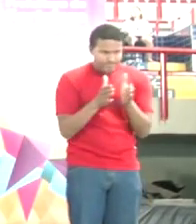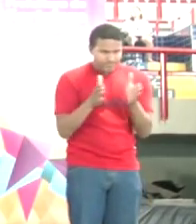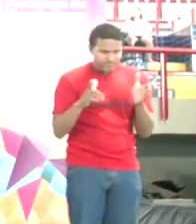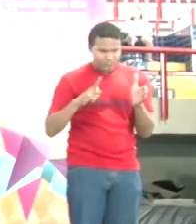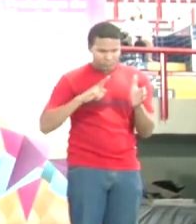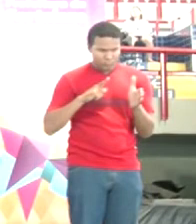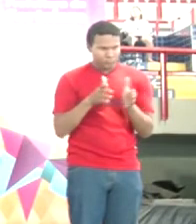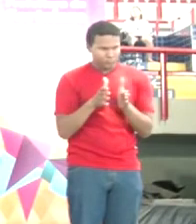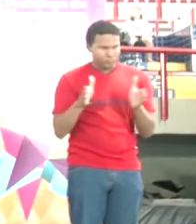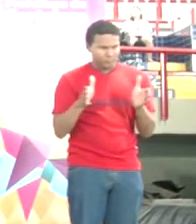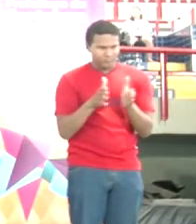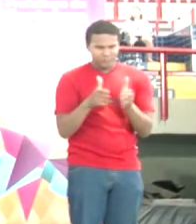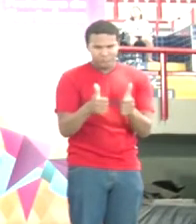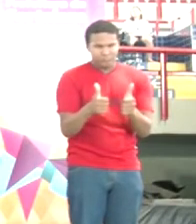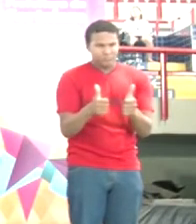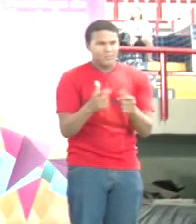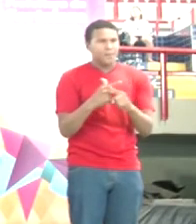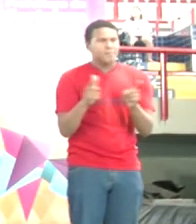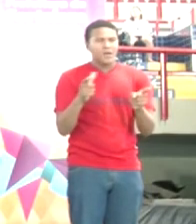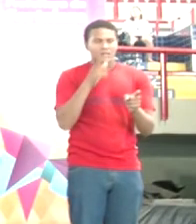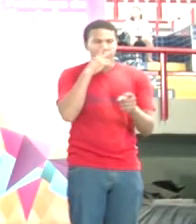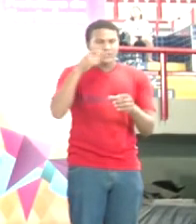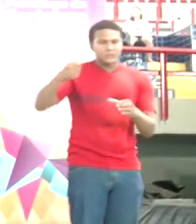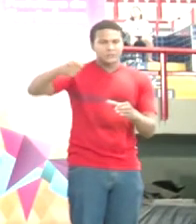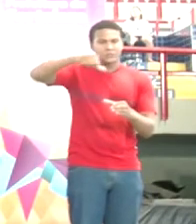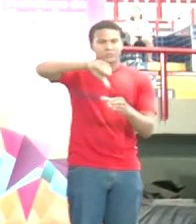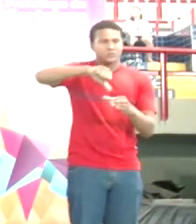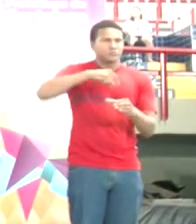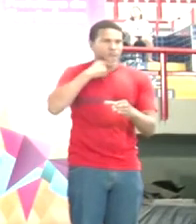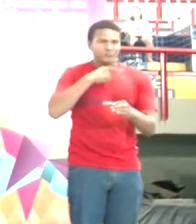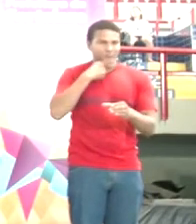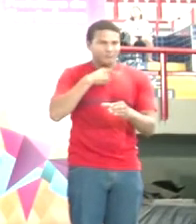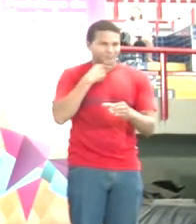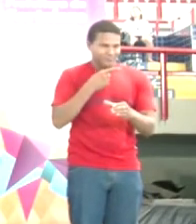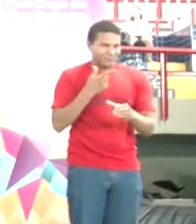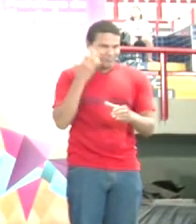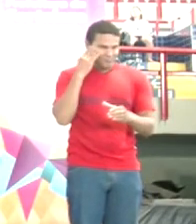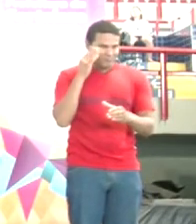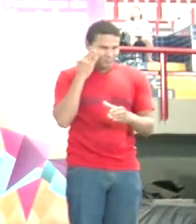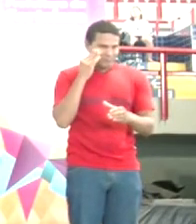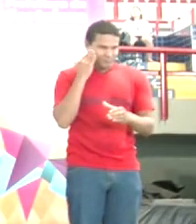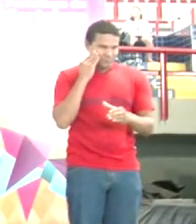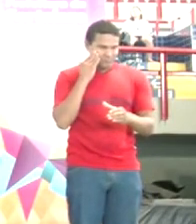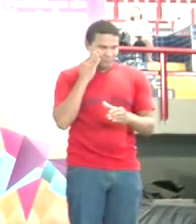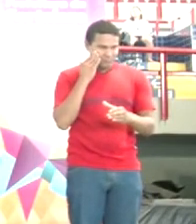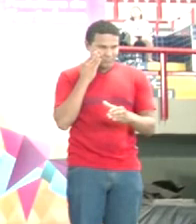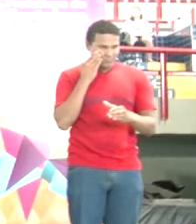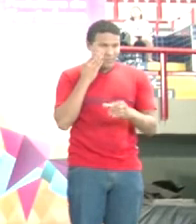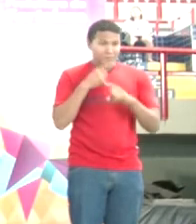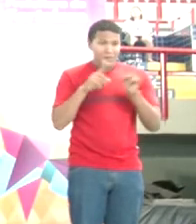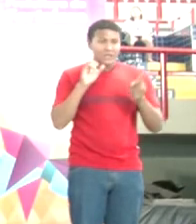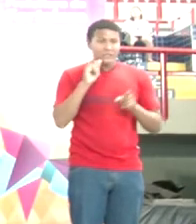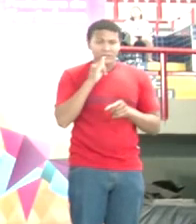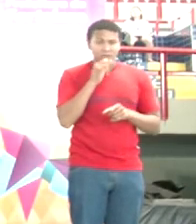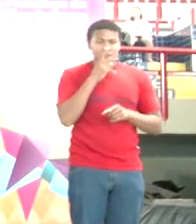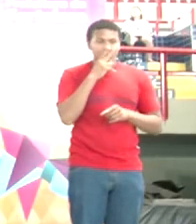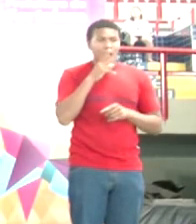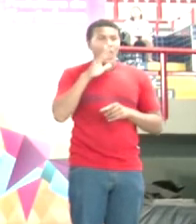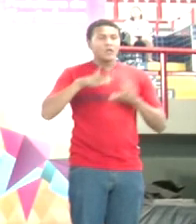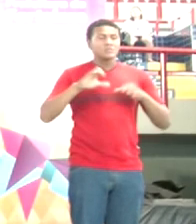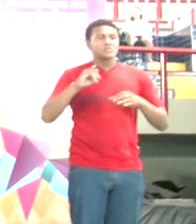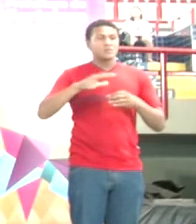tem capacidade de armazenar nada. Então, se ela for oca, ela ocupa também um volume no espaço e tem capacidade